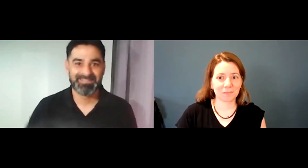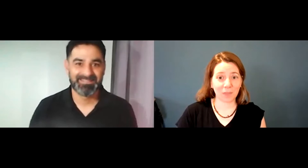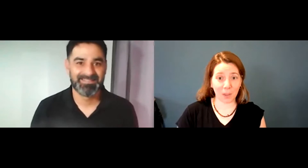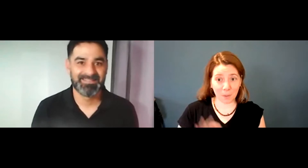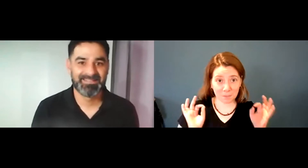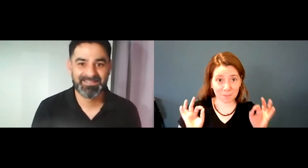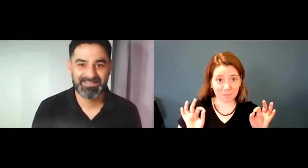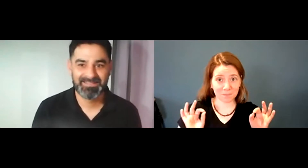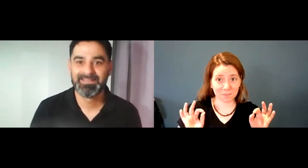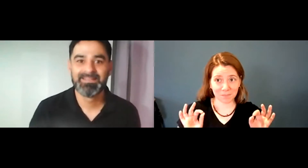¿Está bien?